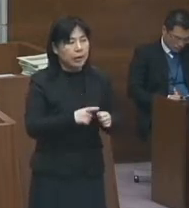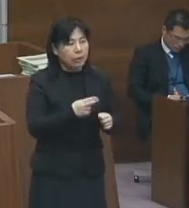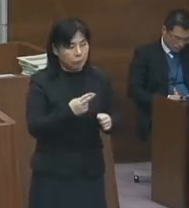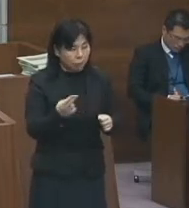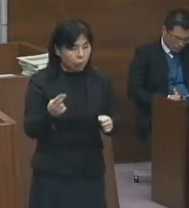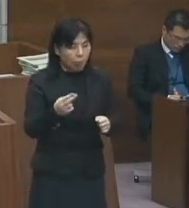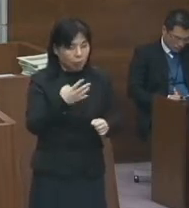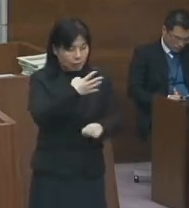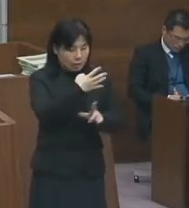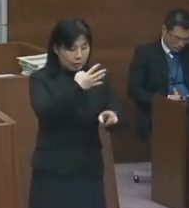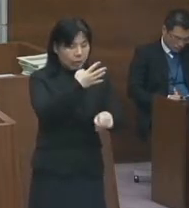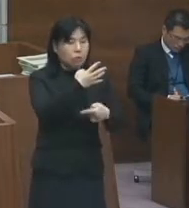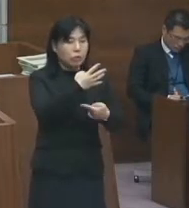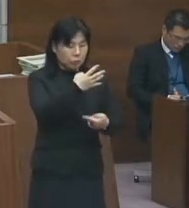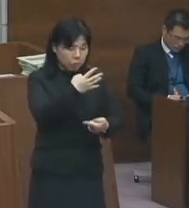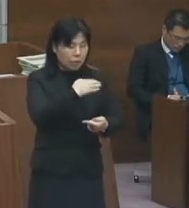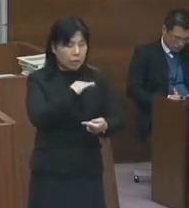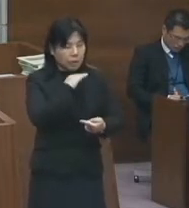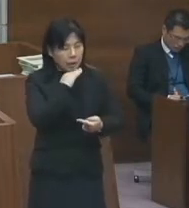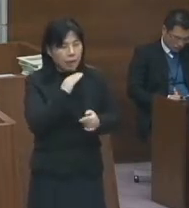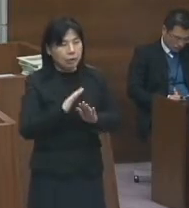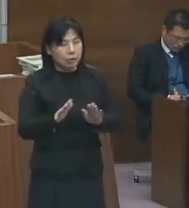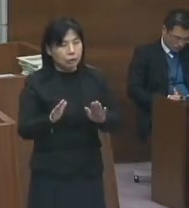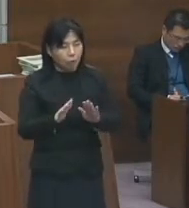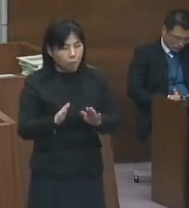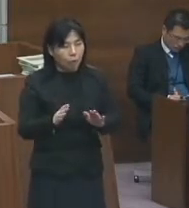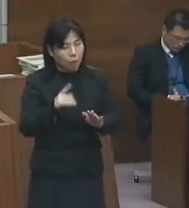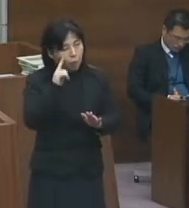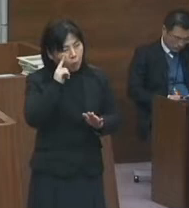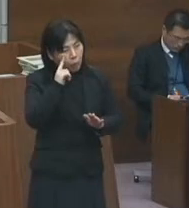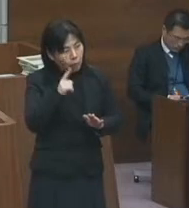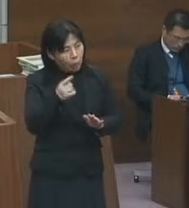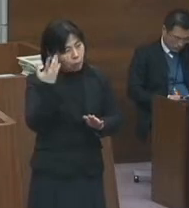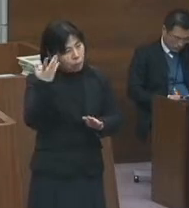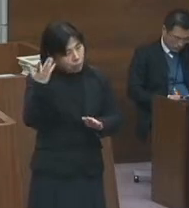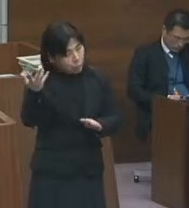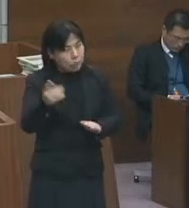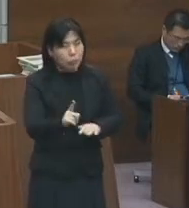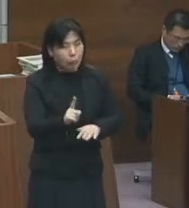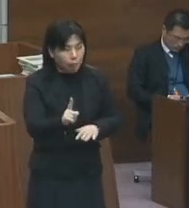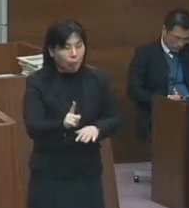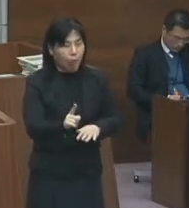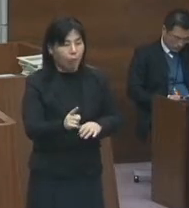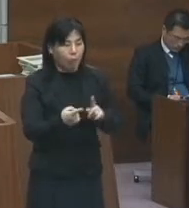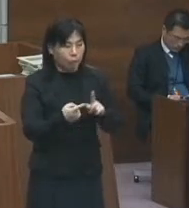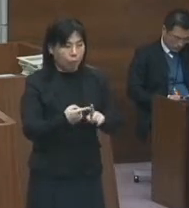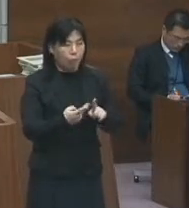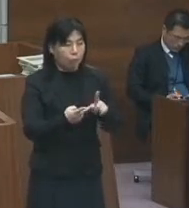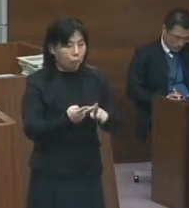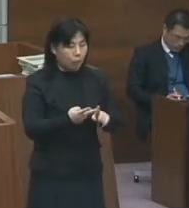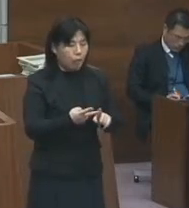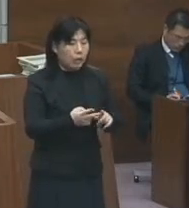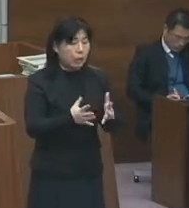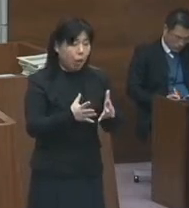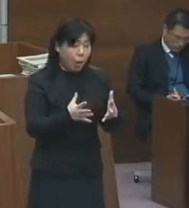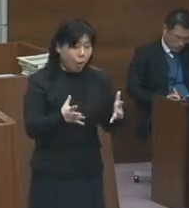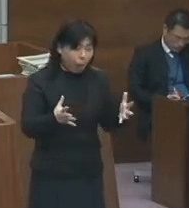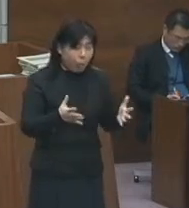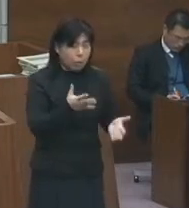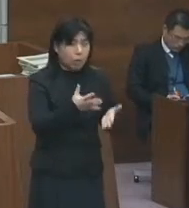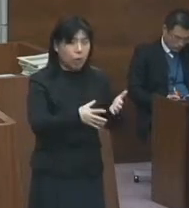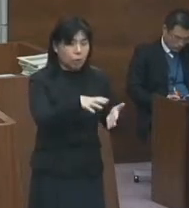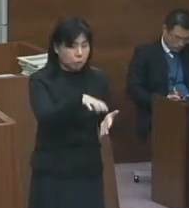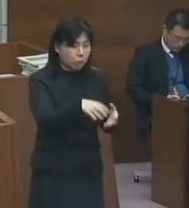の待機児童数の見通しについてお聞きします。2点目は、新年度に開設予定の大規模保育所3園